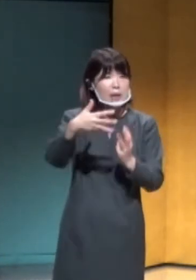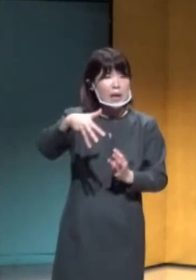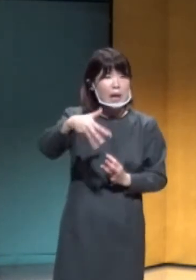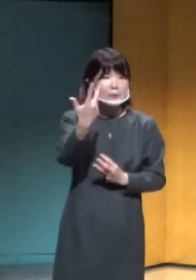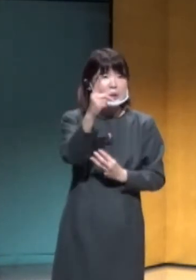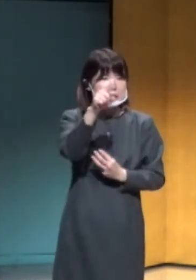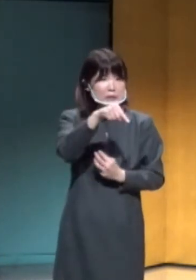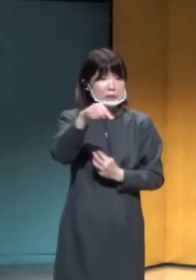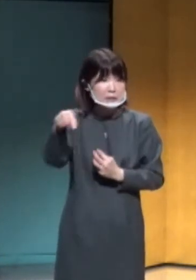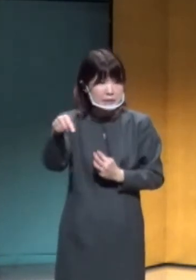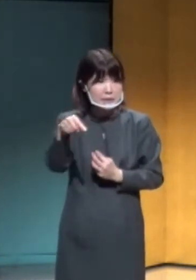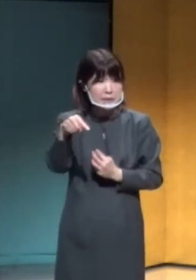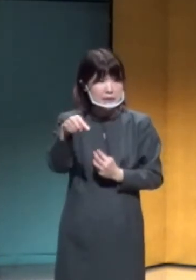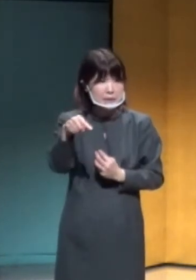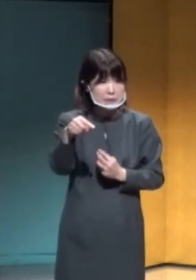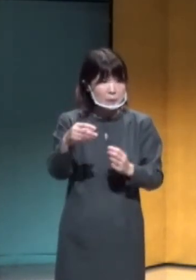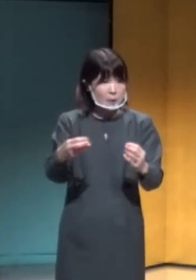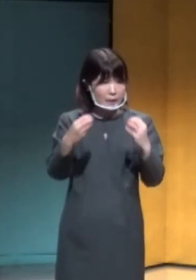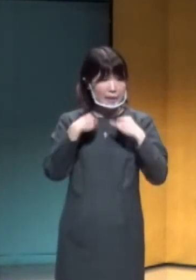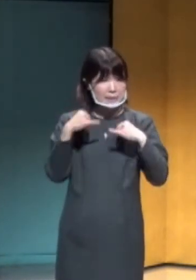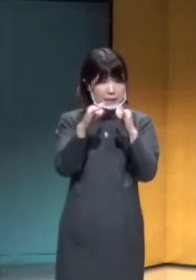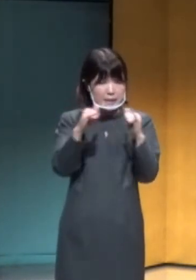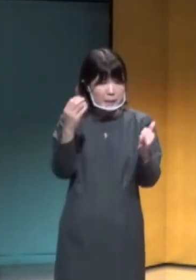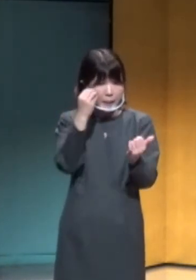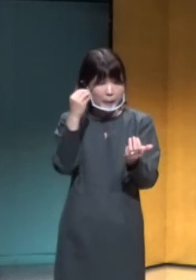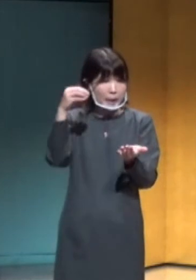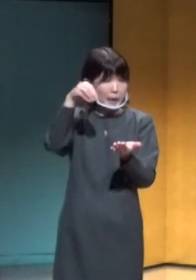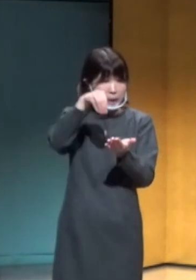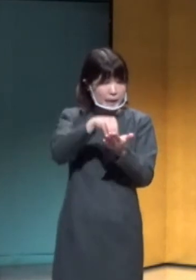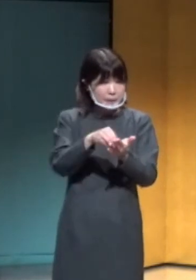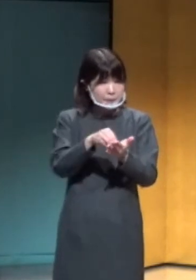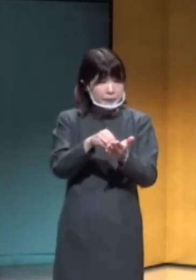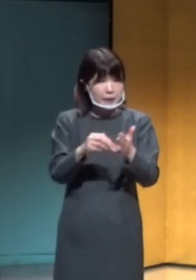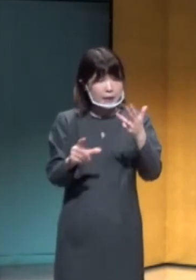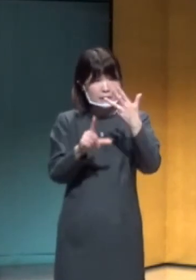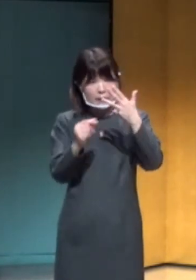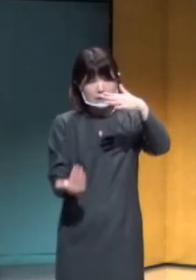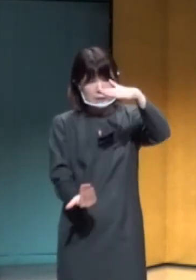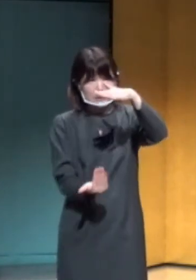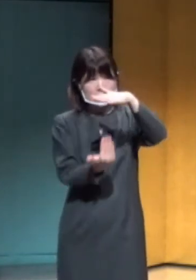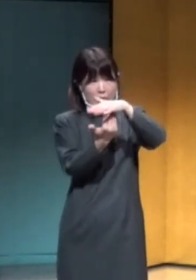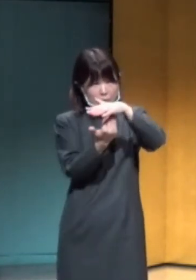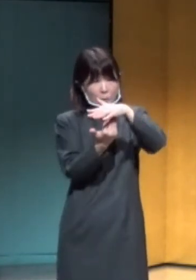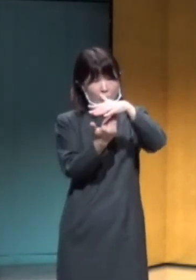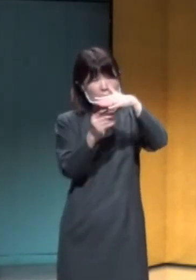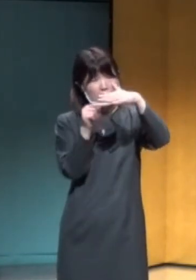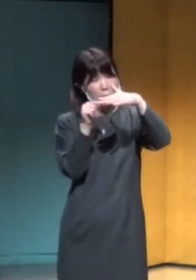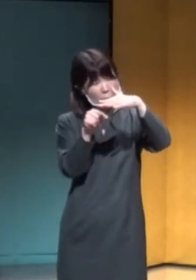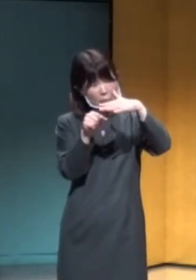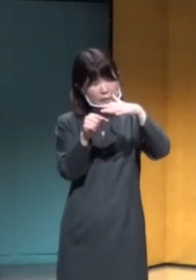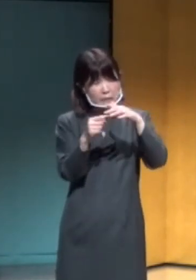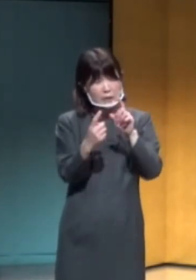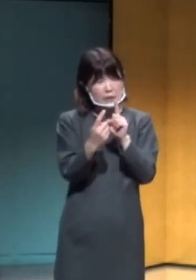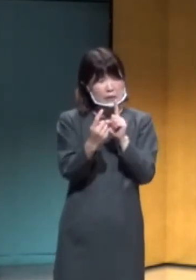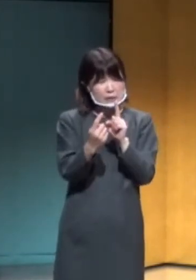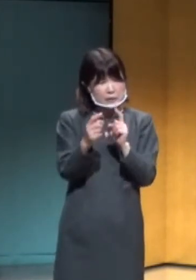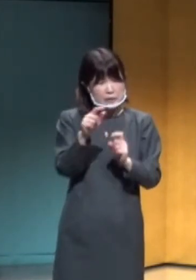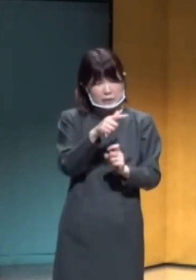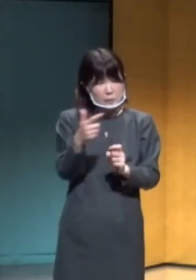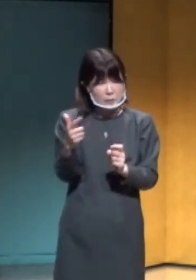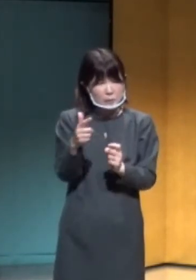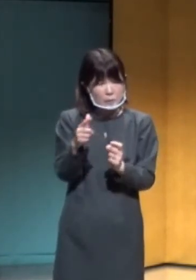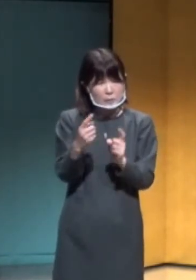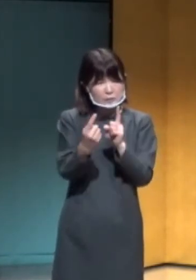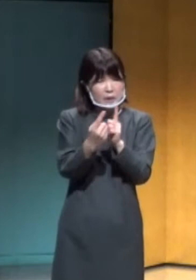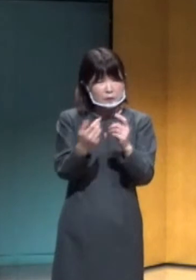ましても陽性者の皆さんが出ました。このピークを考えまして、私ども早くから対応させていただく、ま